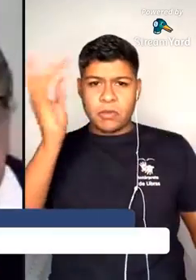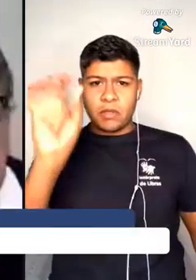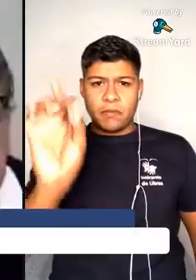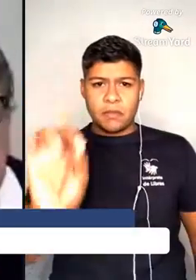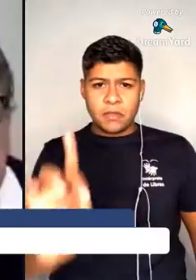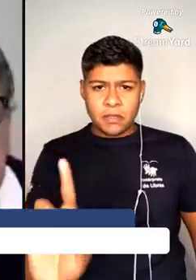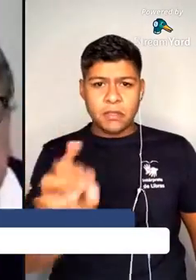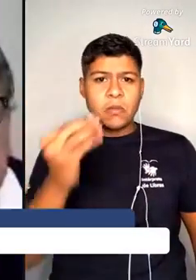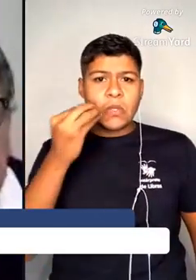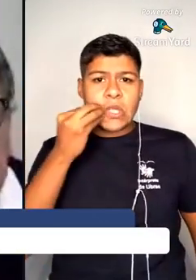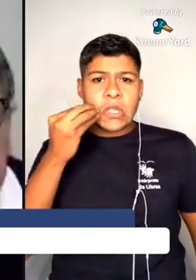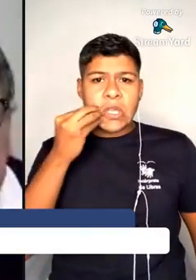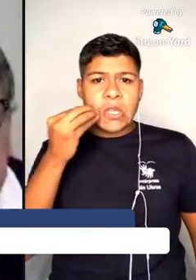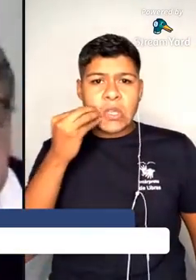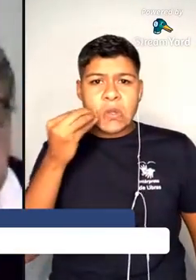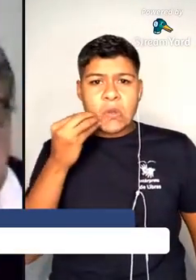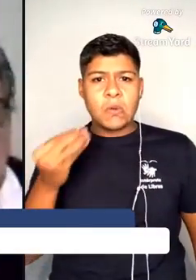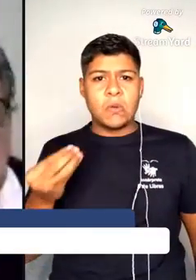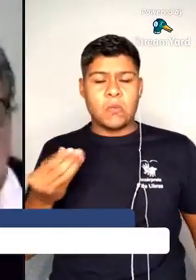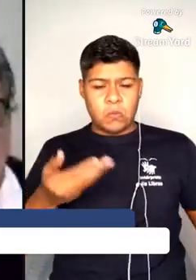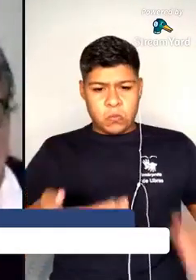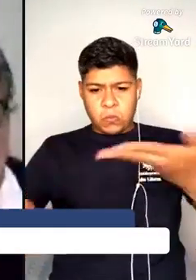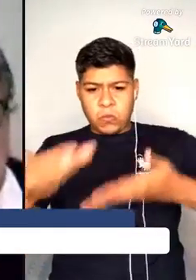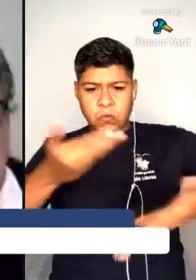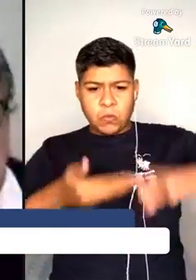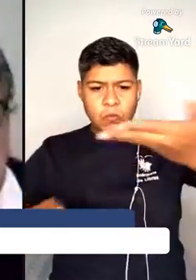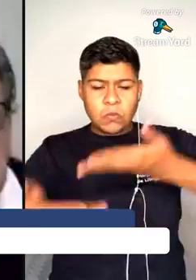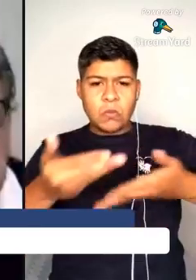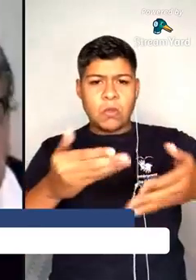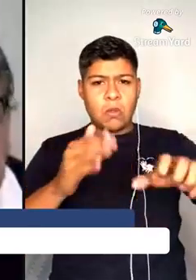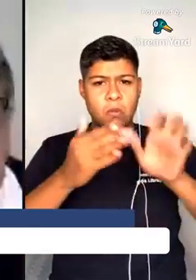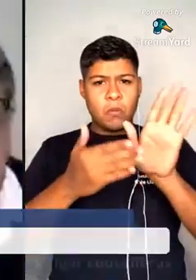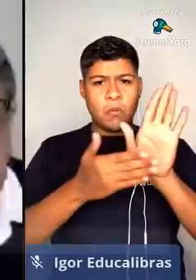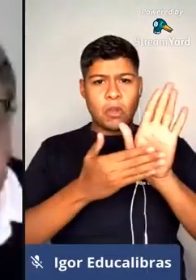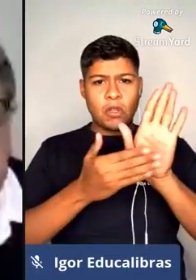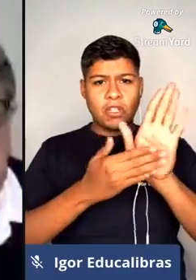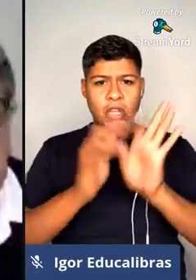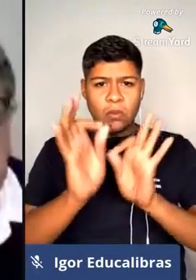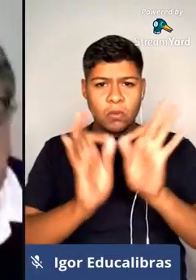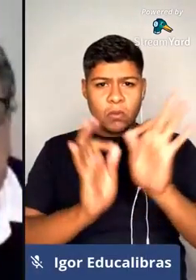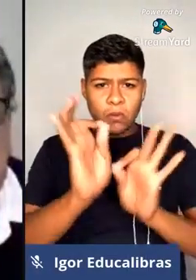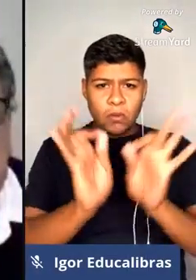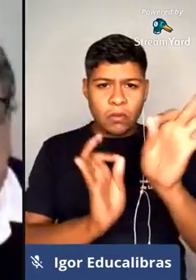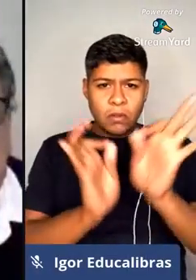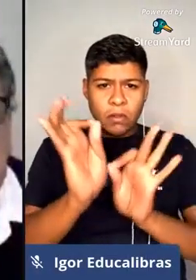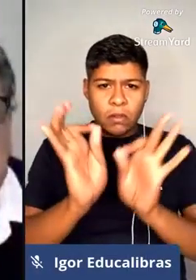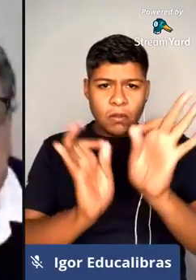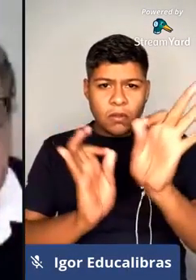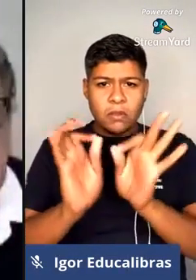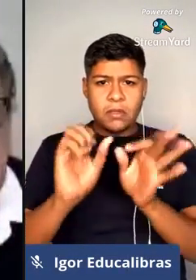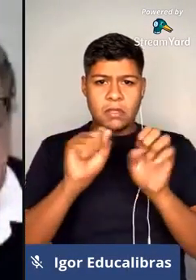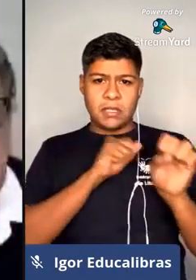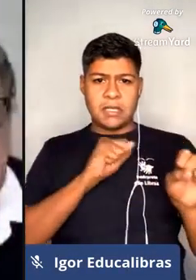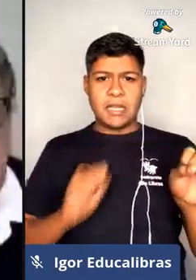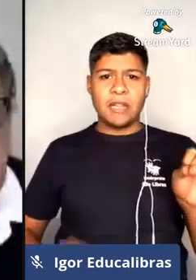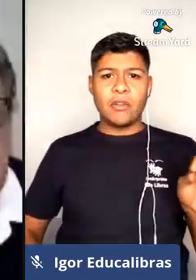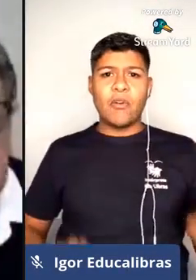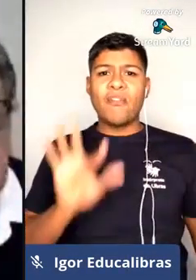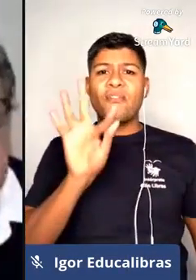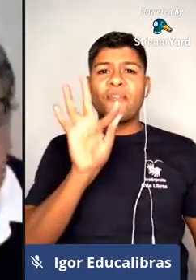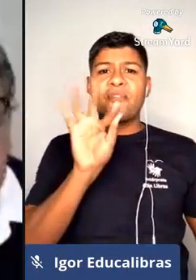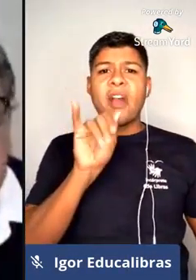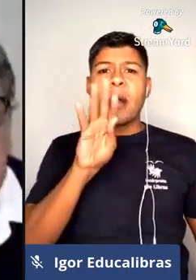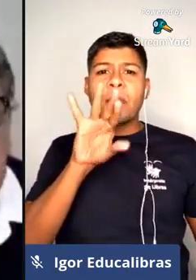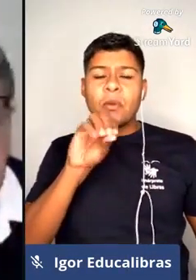eu tentei passar, inclusive, um pequeno projeto que entreguei às mãos do senador Flávio Arnes, na época,